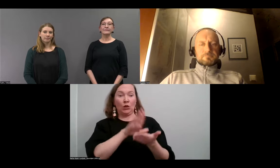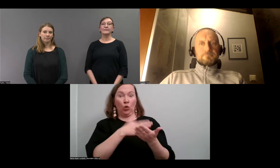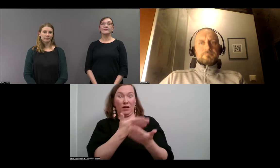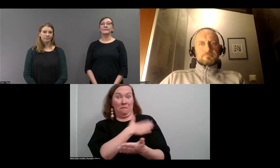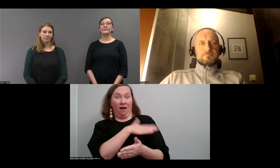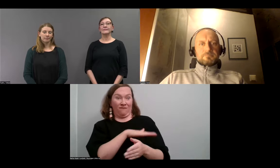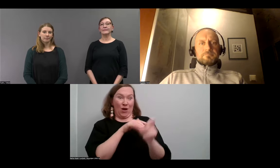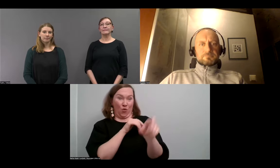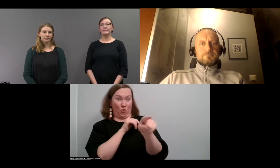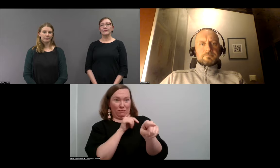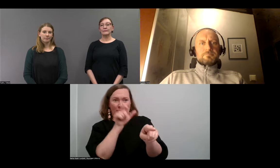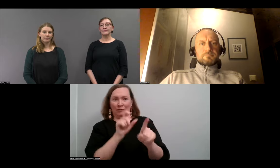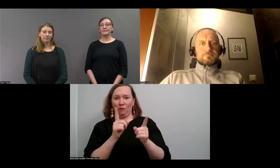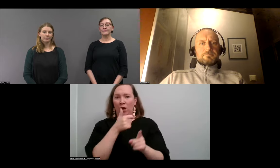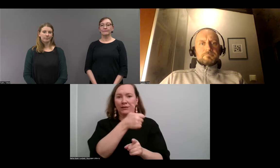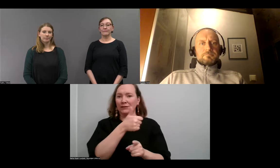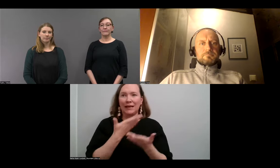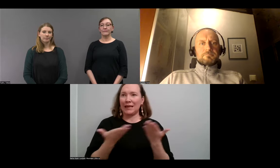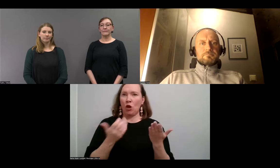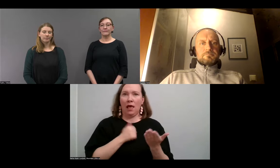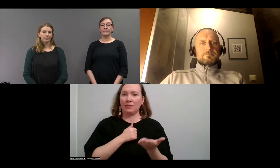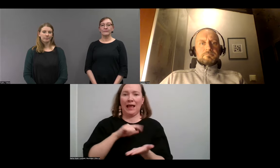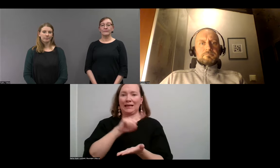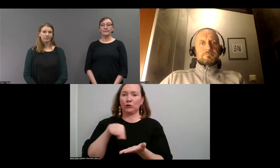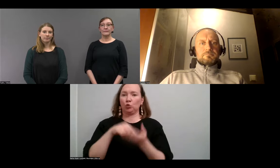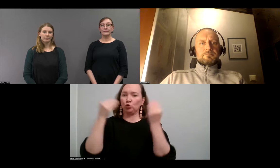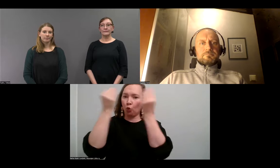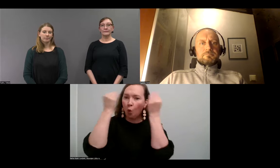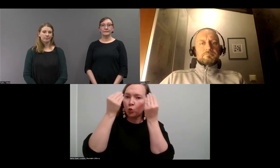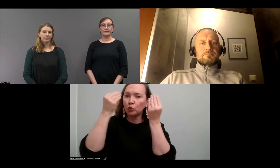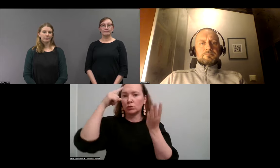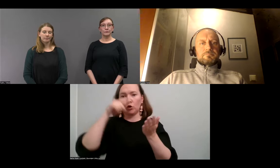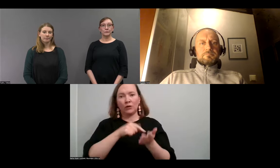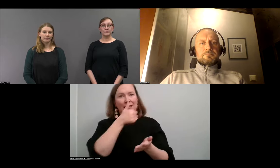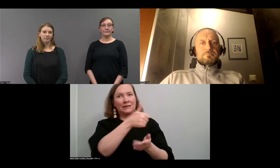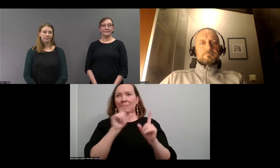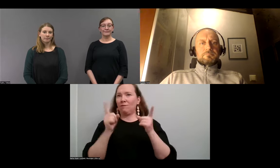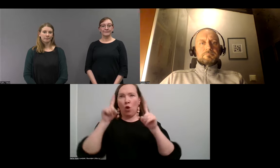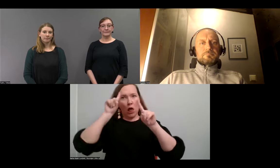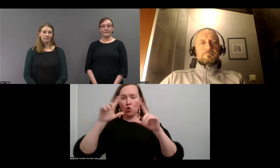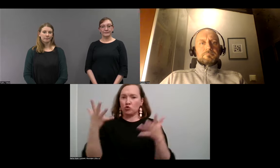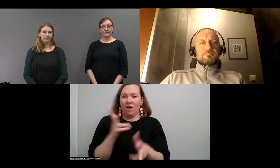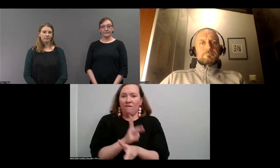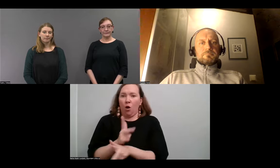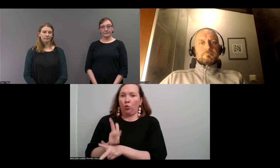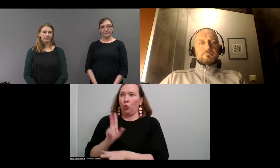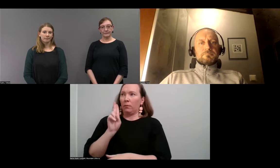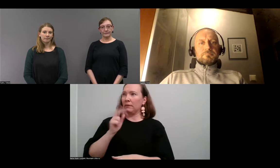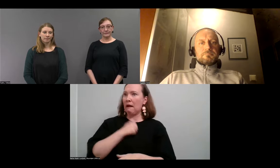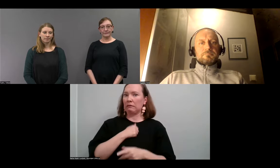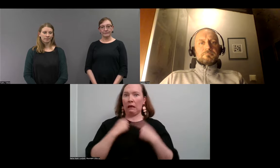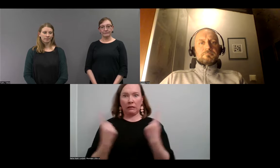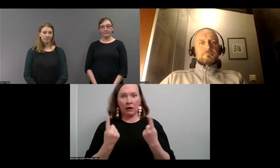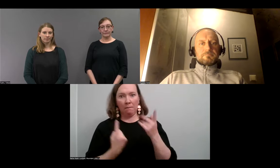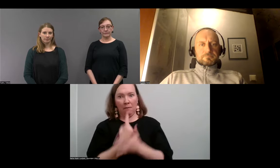sinne hätäkeskukseen, niin tavallaan voi olla, että tällä tulkilla ei ole hätäkeskuskoulutusta.